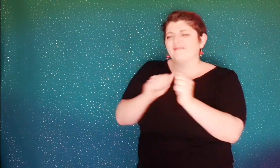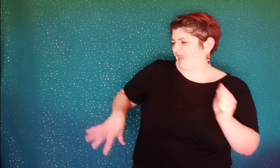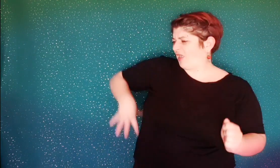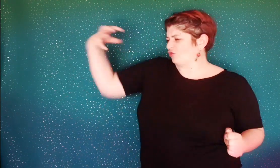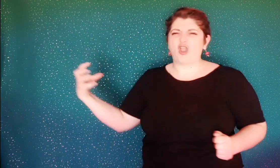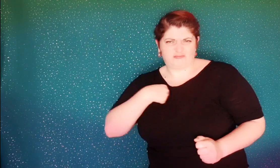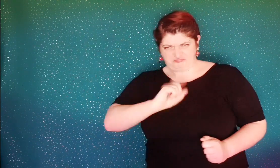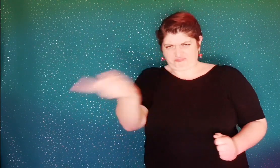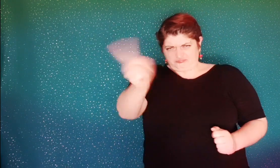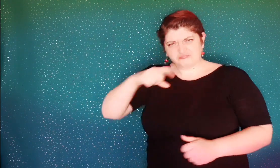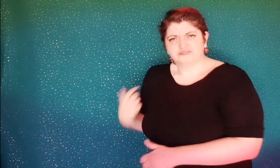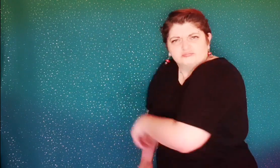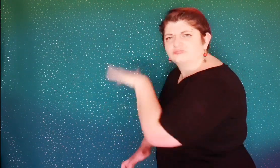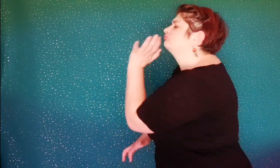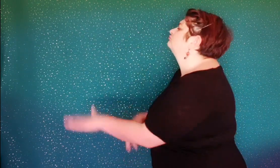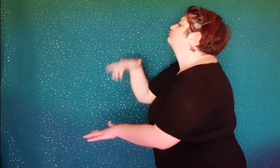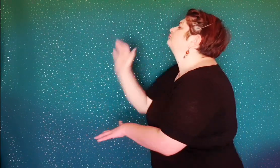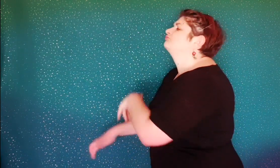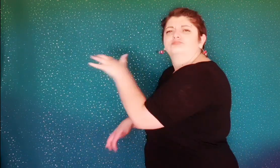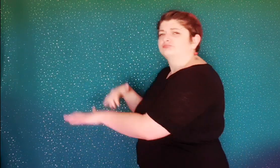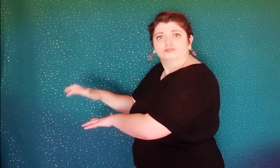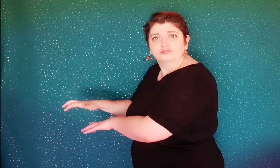Je ne joue pas avec les écureuils.